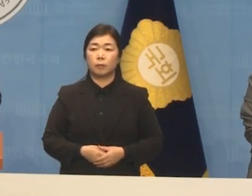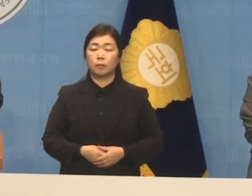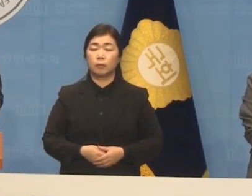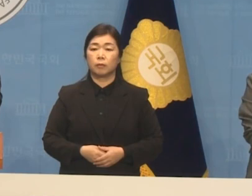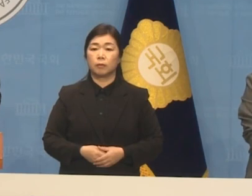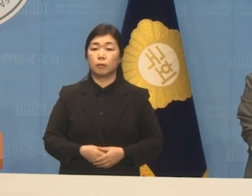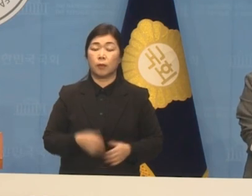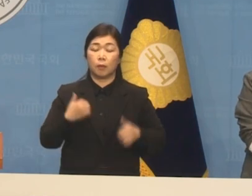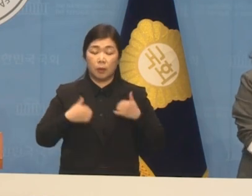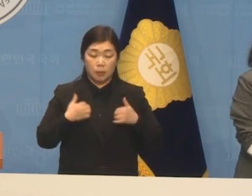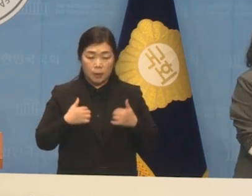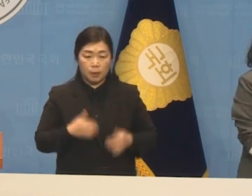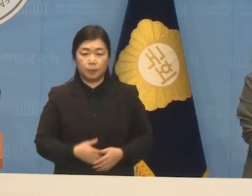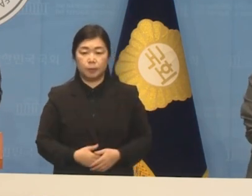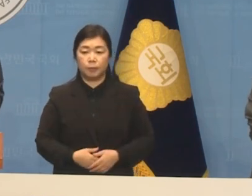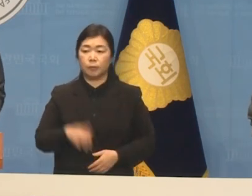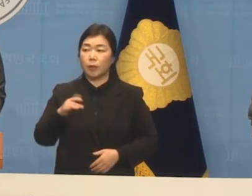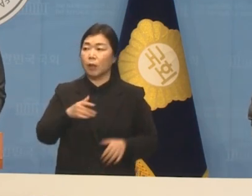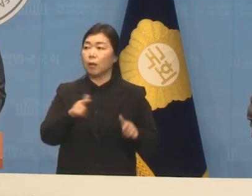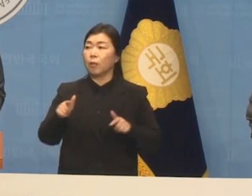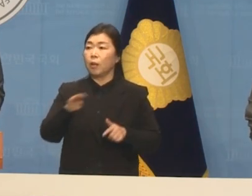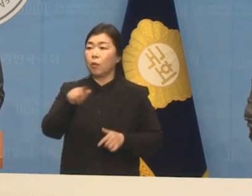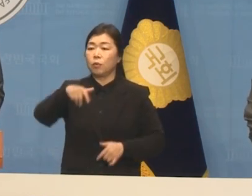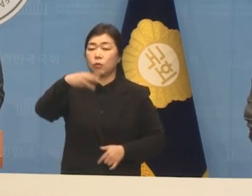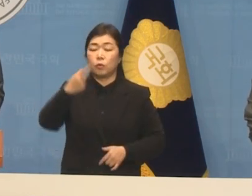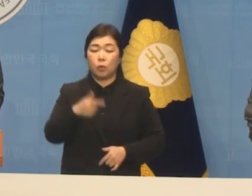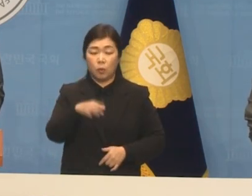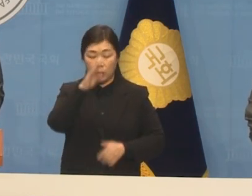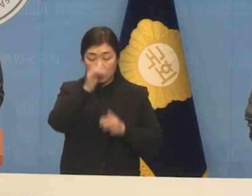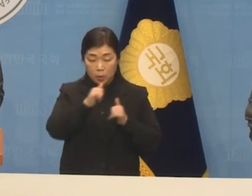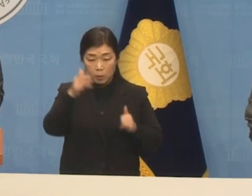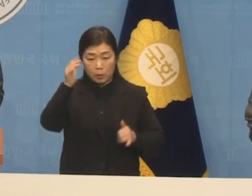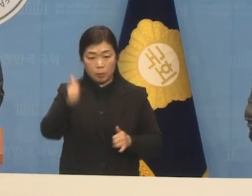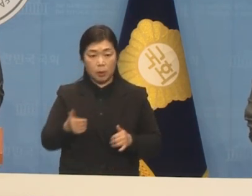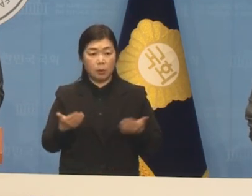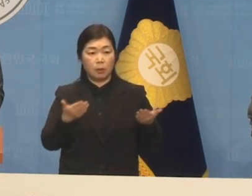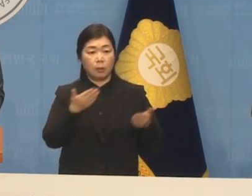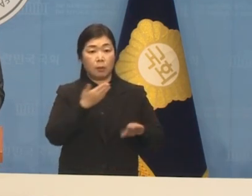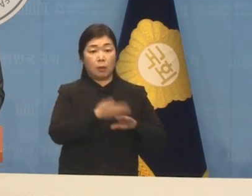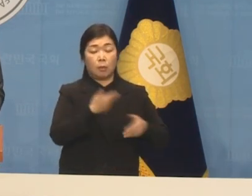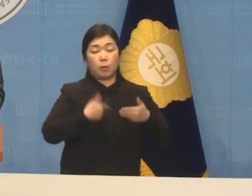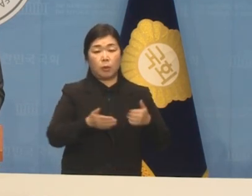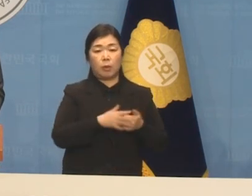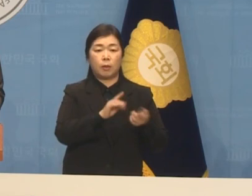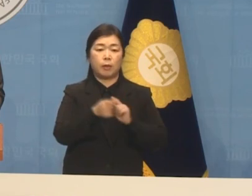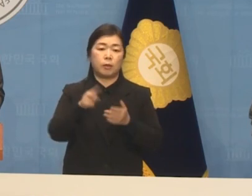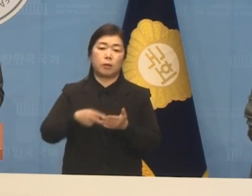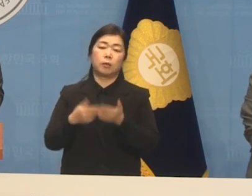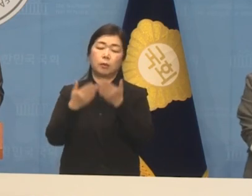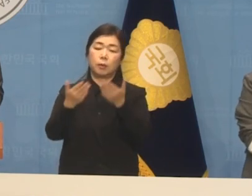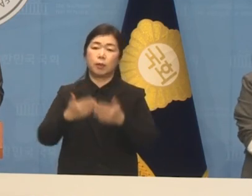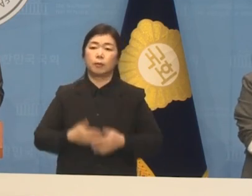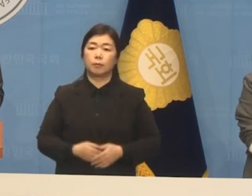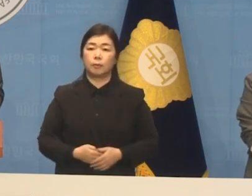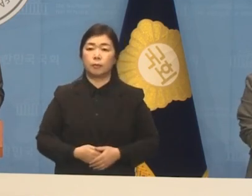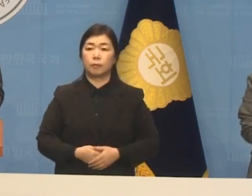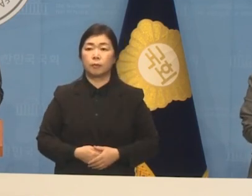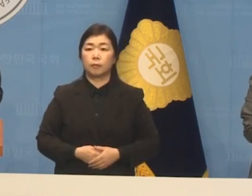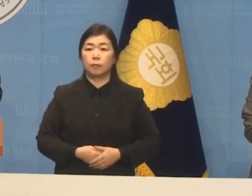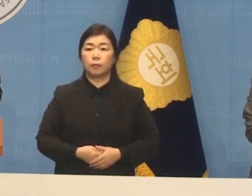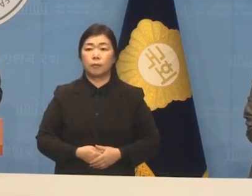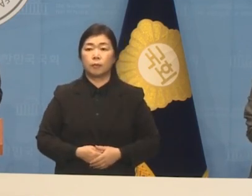네, 반갑습니다. 한국 다발 골수종 환우의 회장님께서 다른 일정으로 대독으로 입장문을